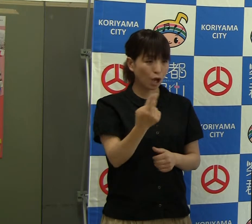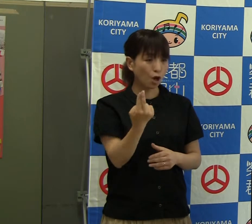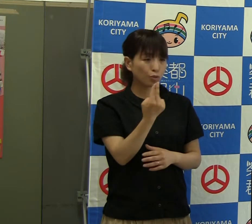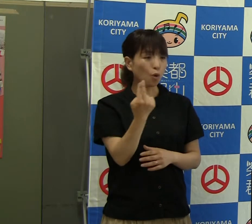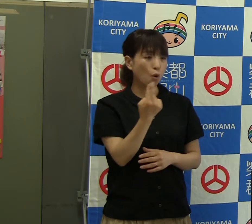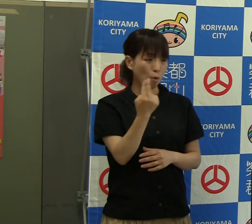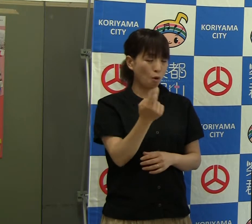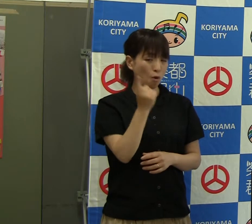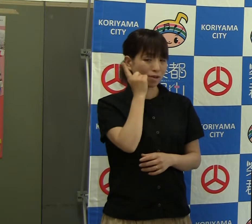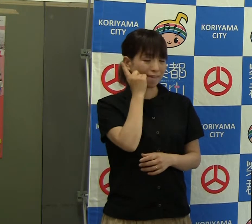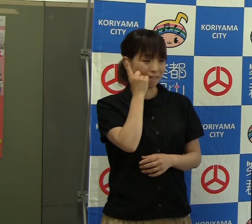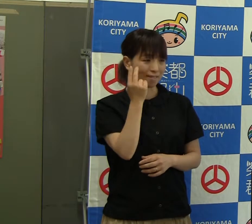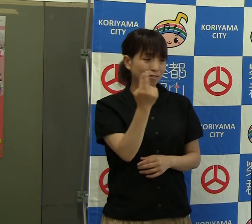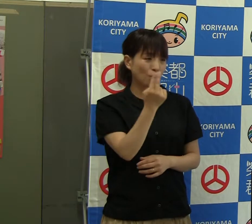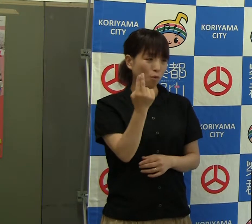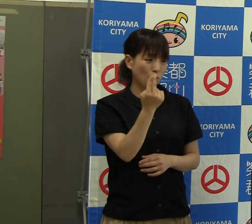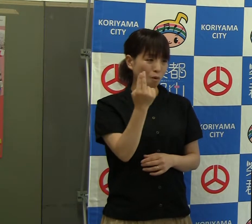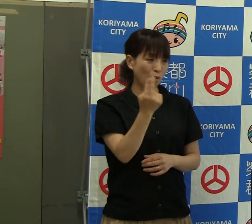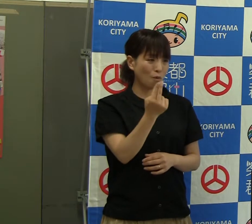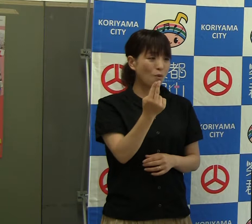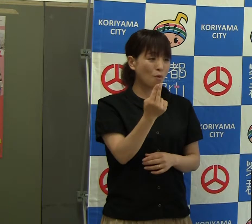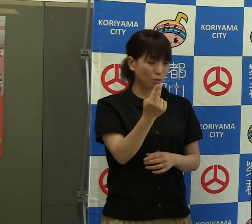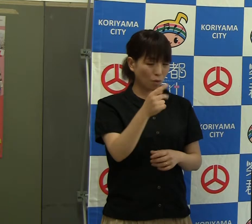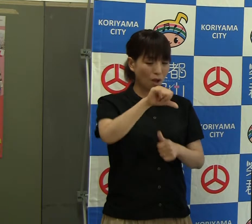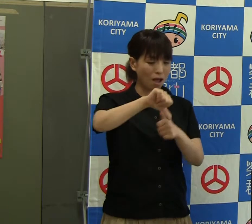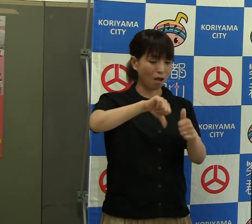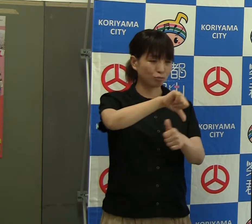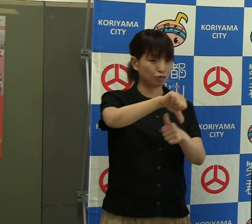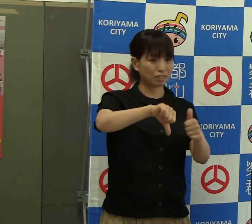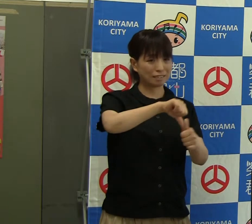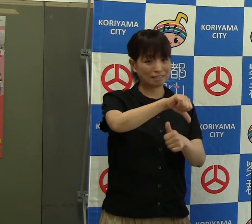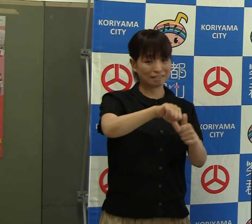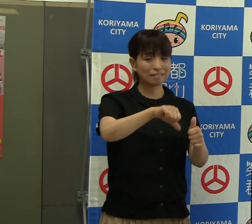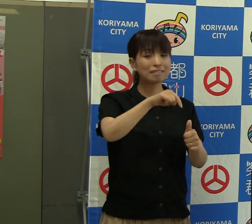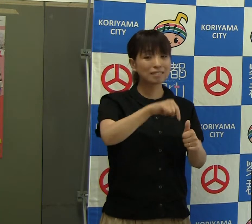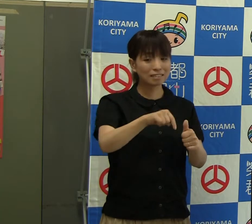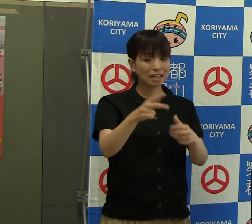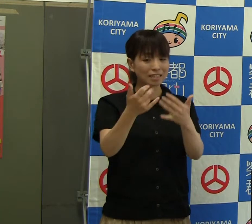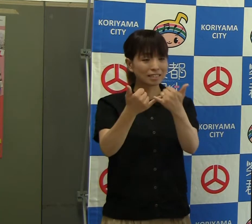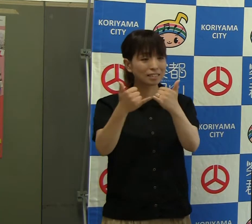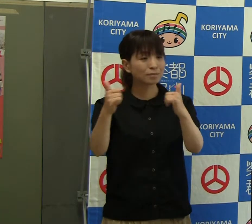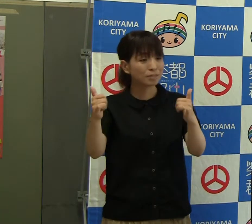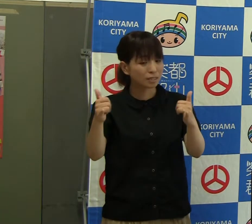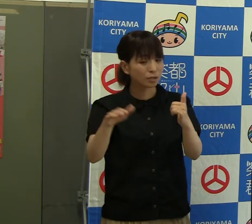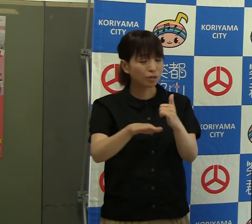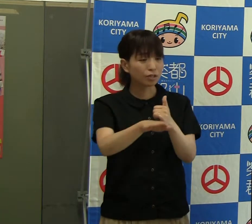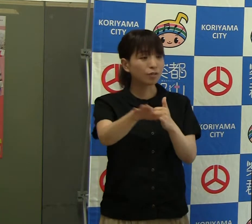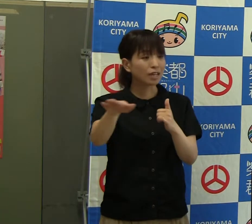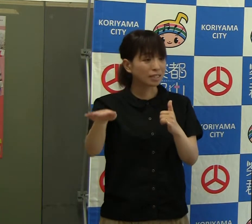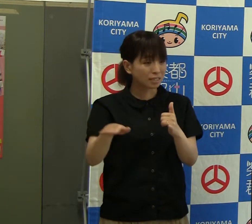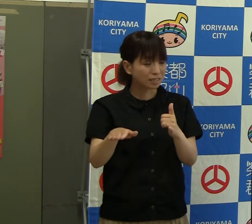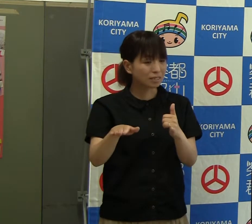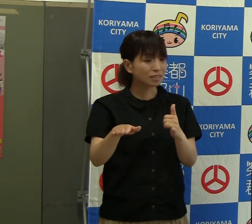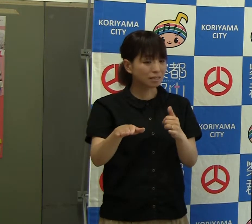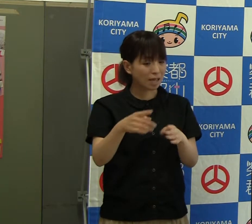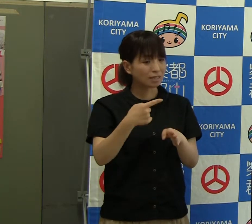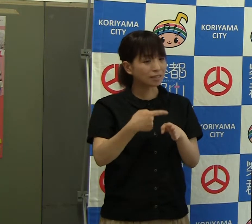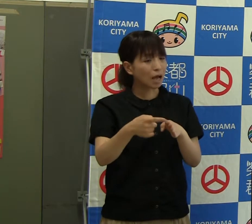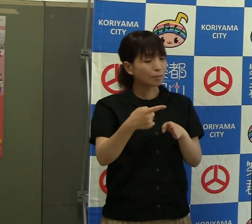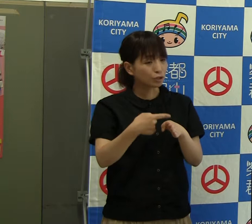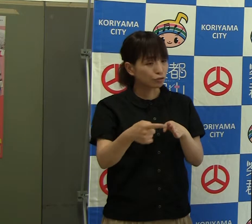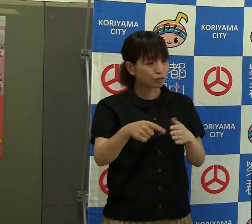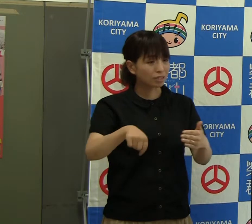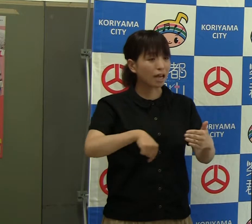が、これを使ってですね、いろんな市民の皆さんと市民のサービスについて、よくある質問